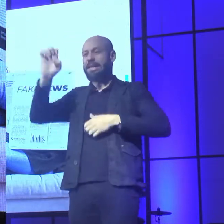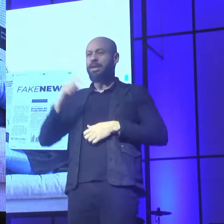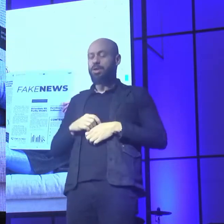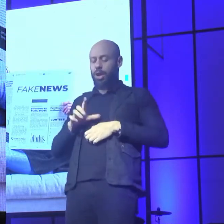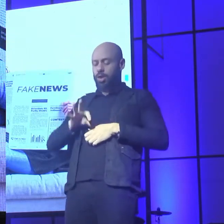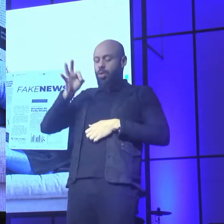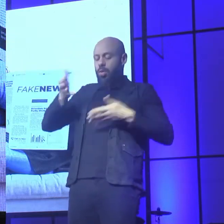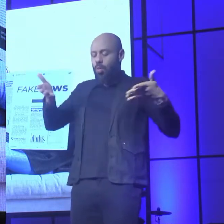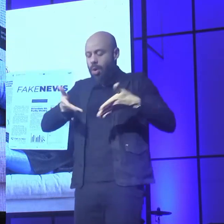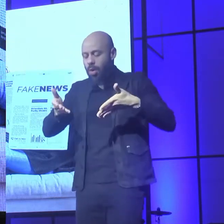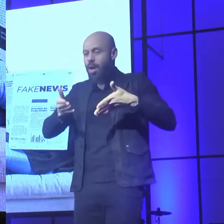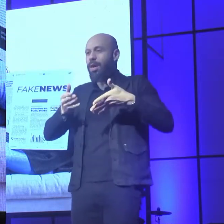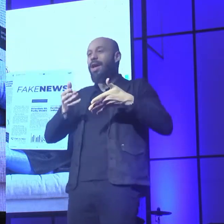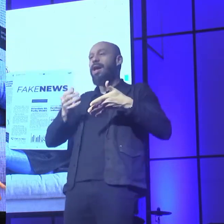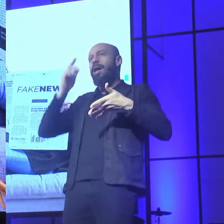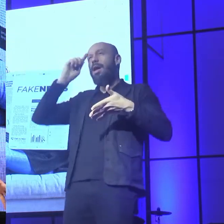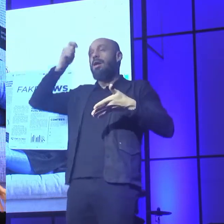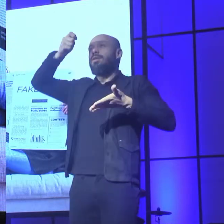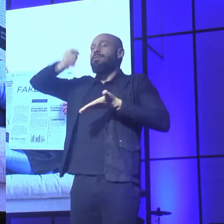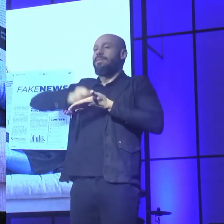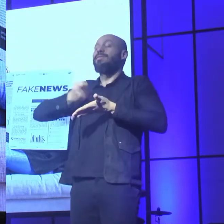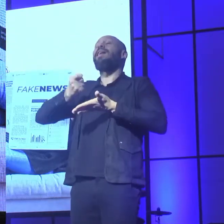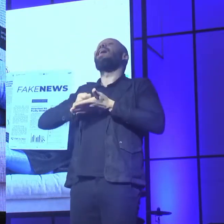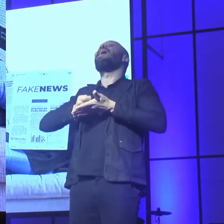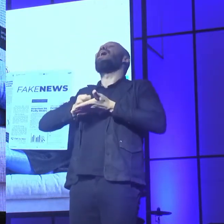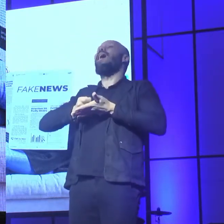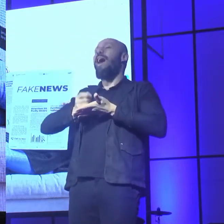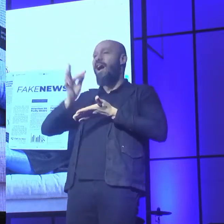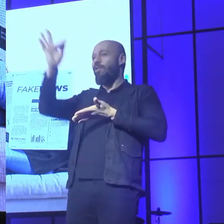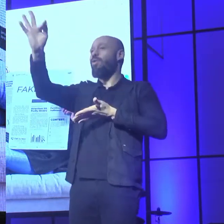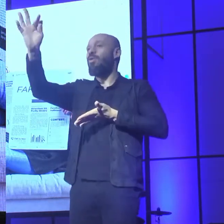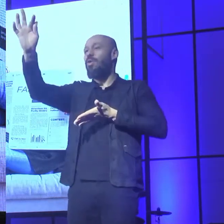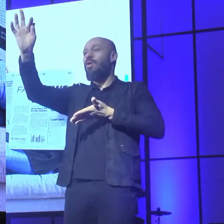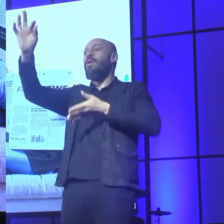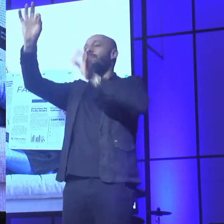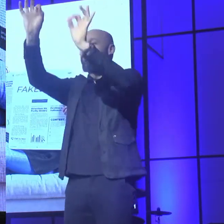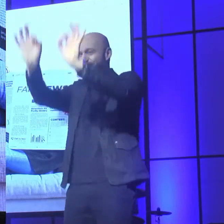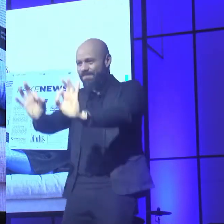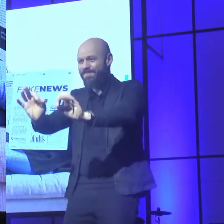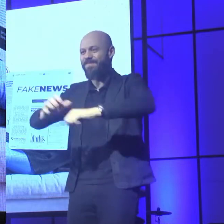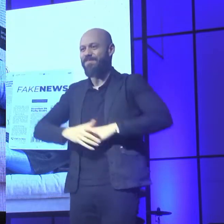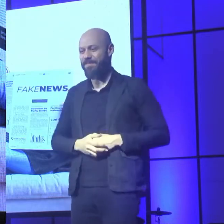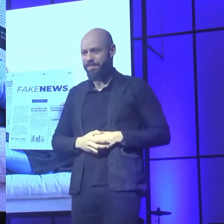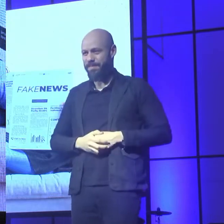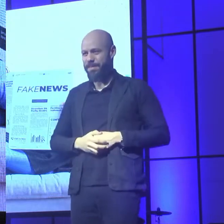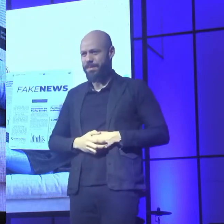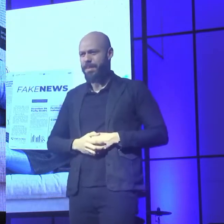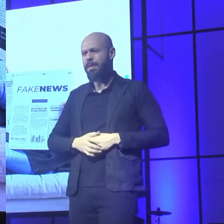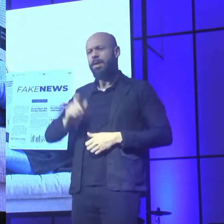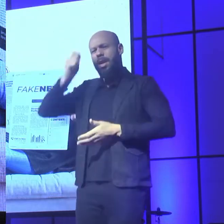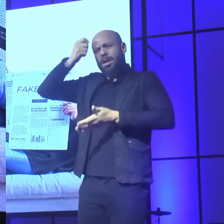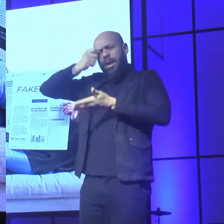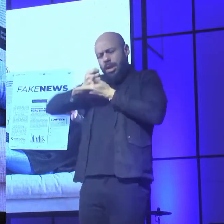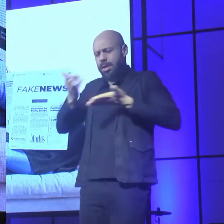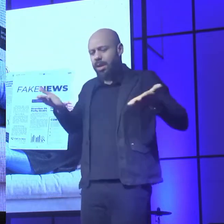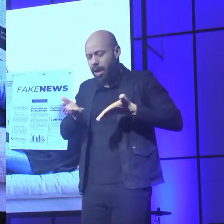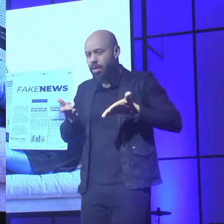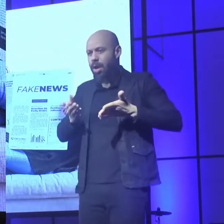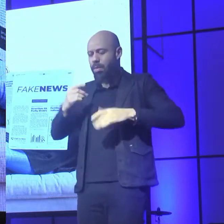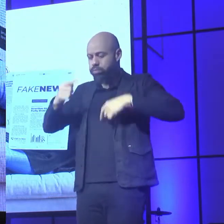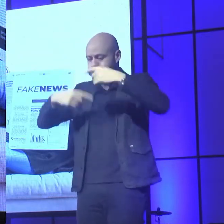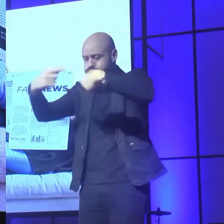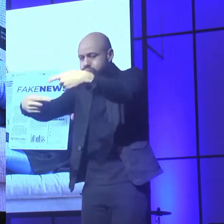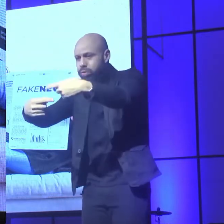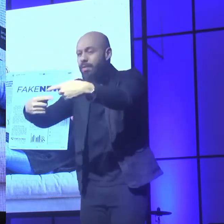as nossas decisões que a gente toma hoje. As escolhas, as decisões que você faz hoje vão refletir na sua vida, no